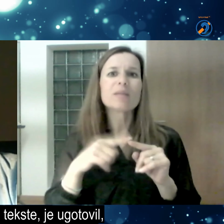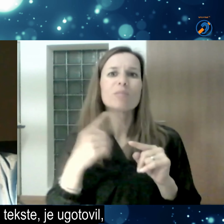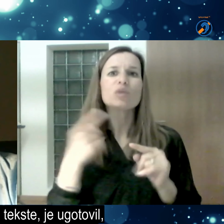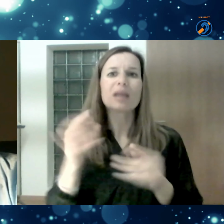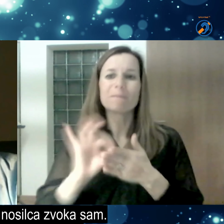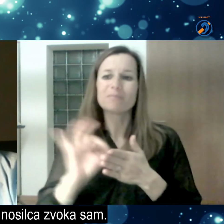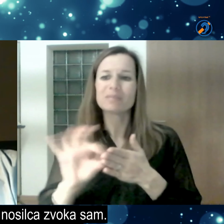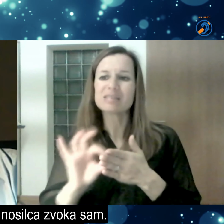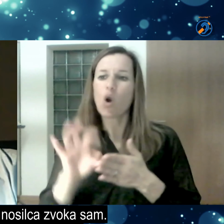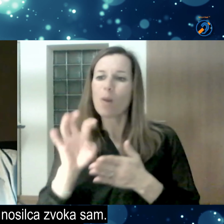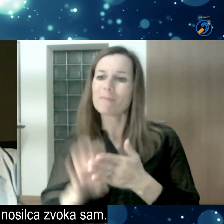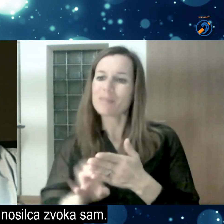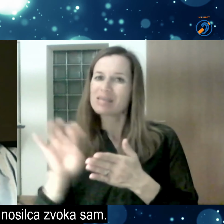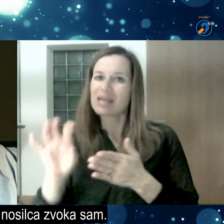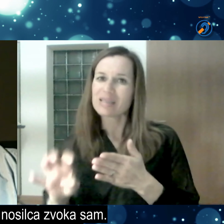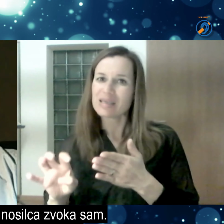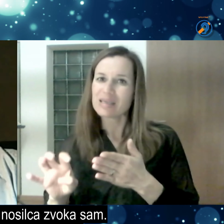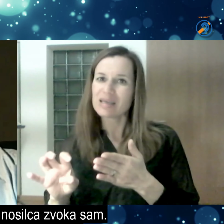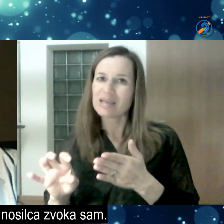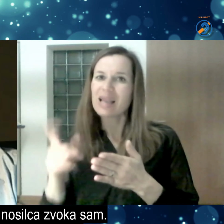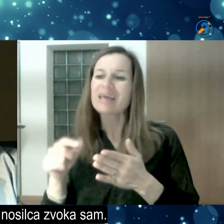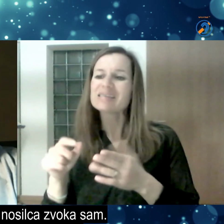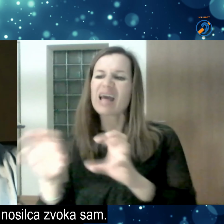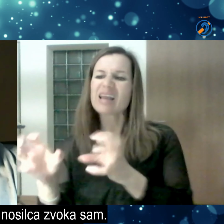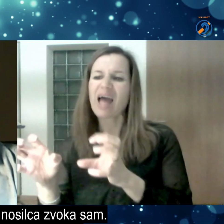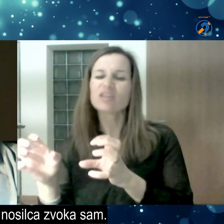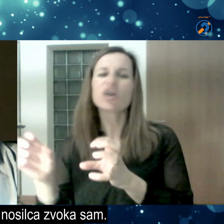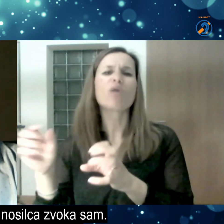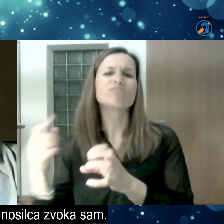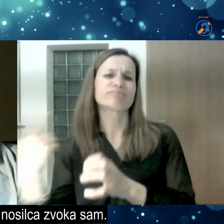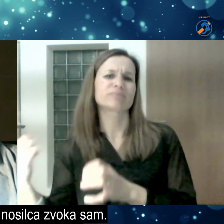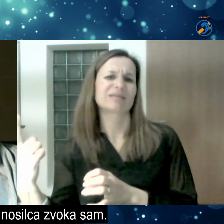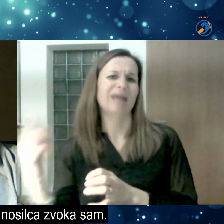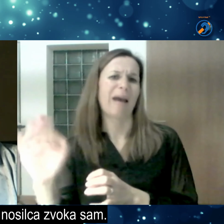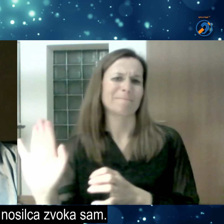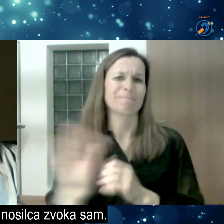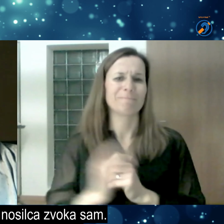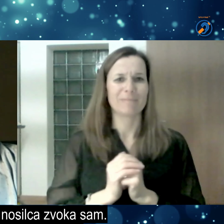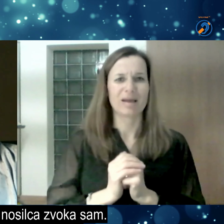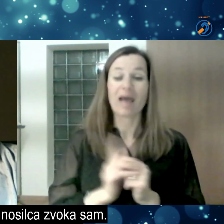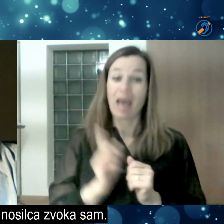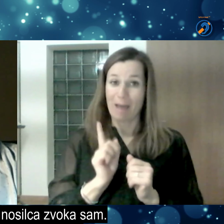tekste iz nosilca zvoka raje sam. Ampak